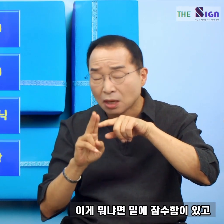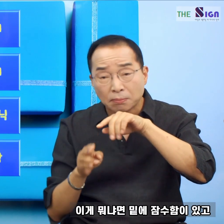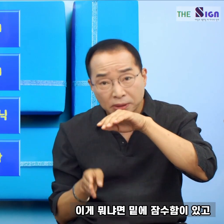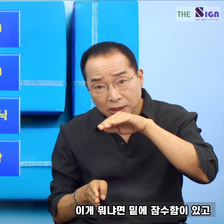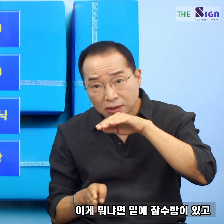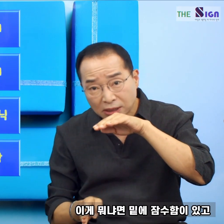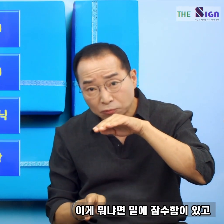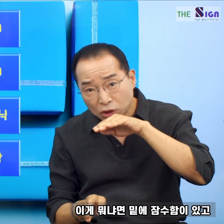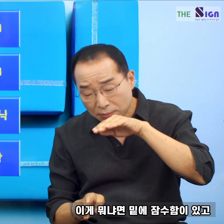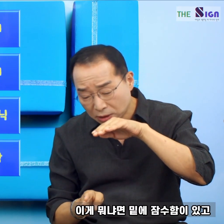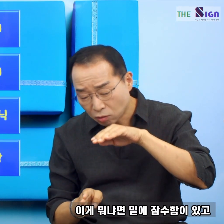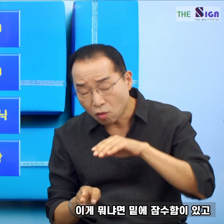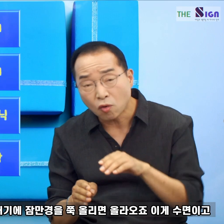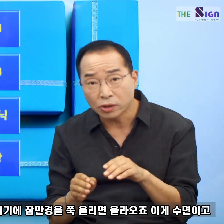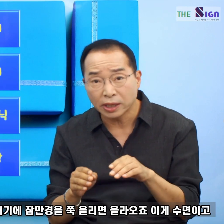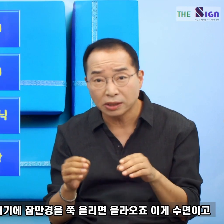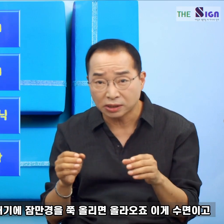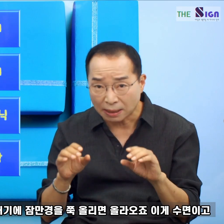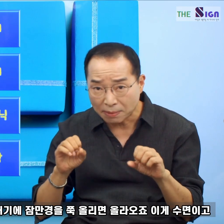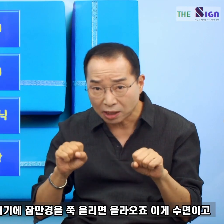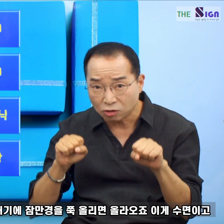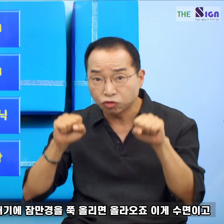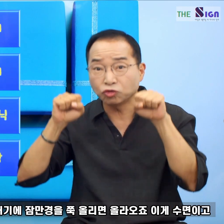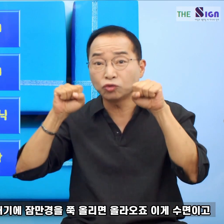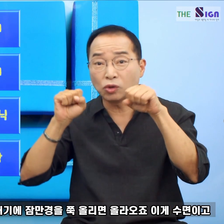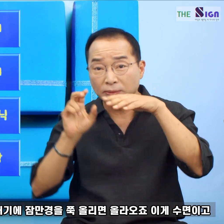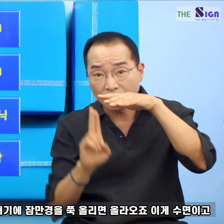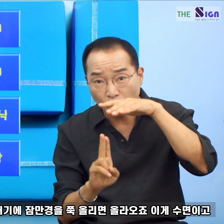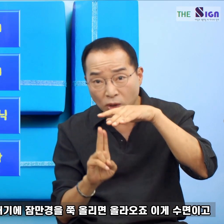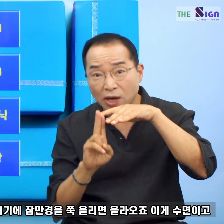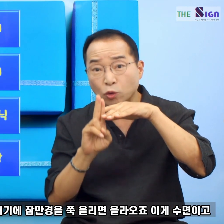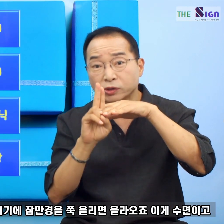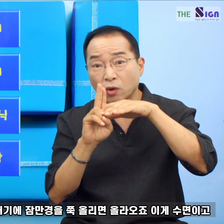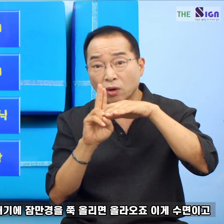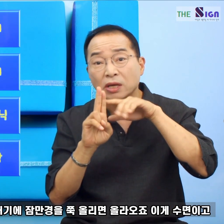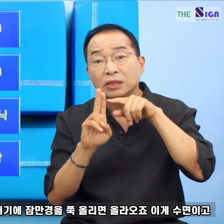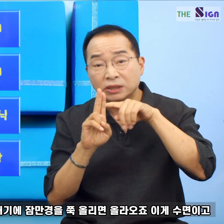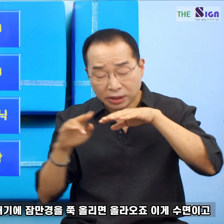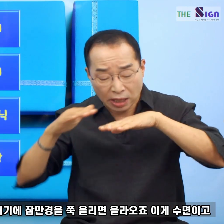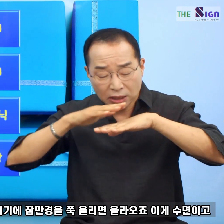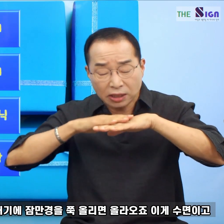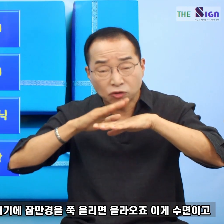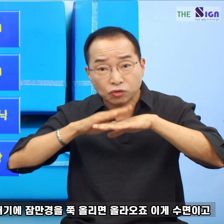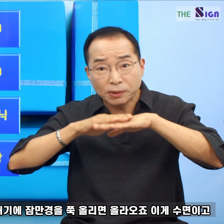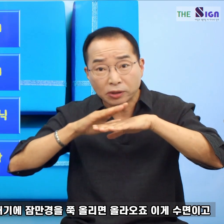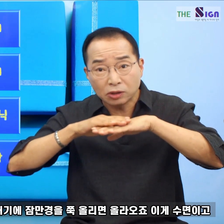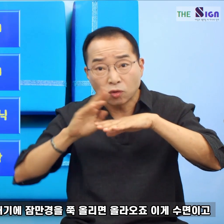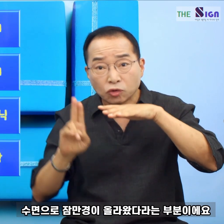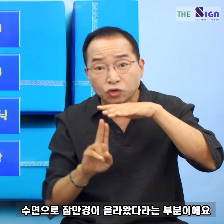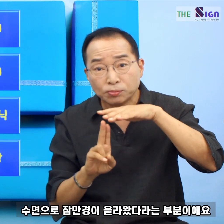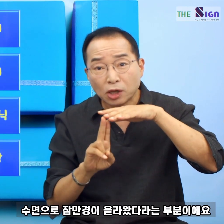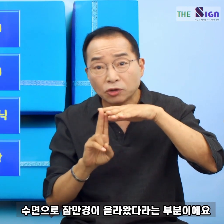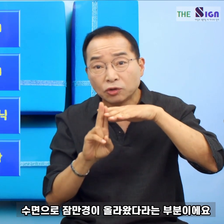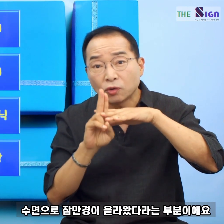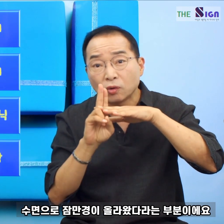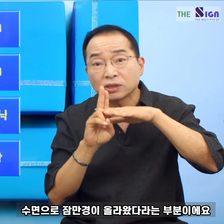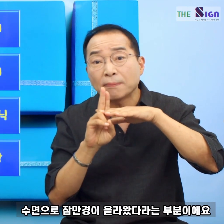밑에 이제 잠수함이 있고 거기에 이제 잔망경 쭉 올리면 올라오죠. 이게 수면이고 수면 위로